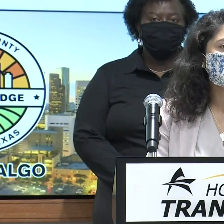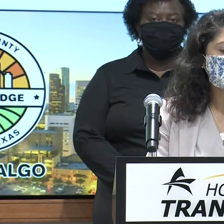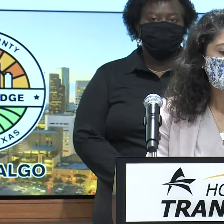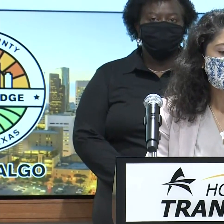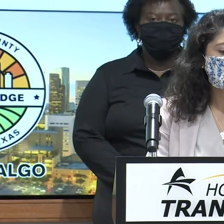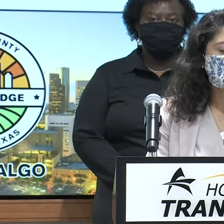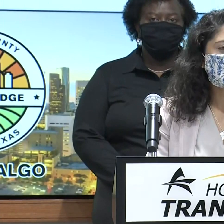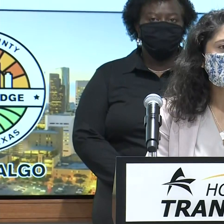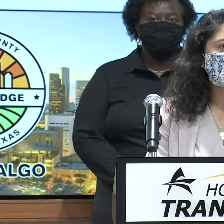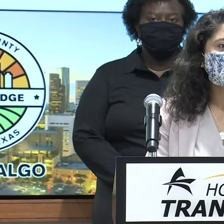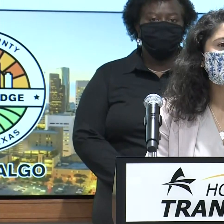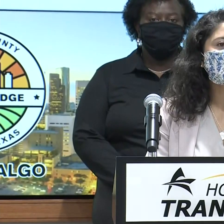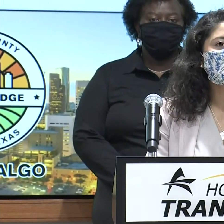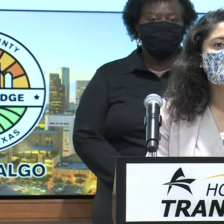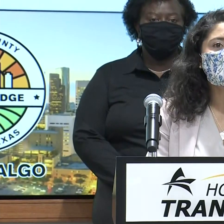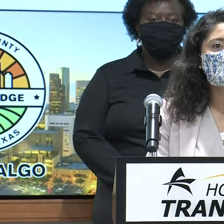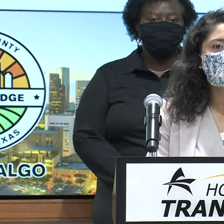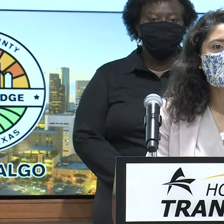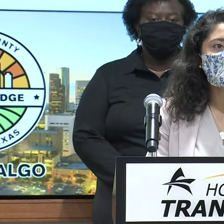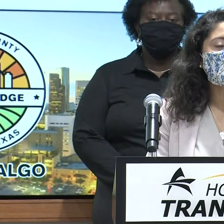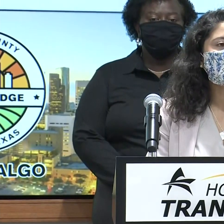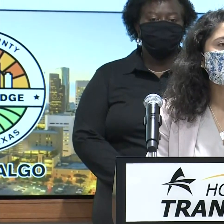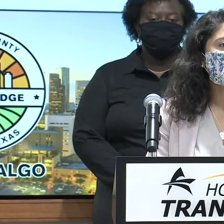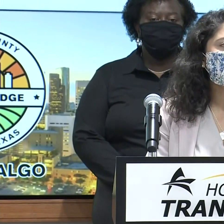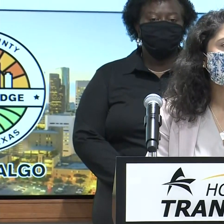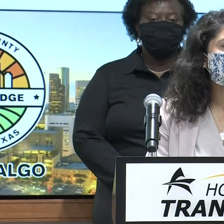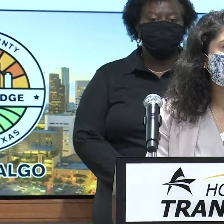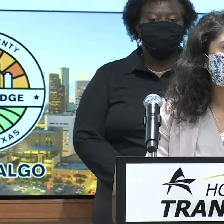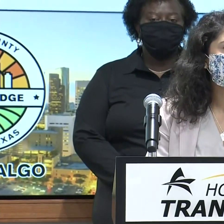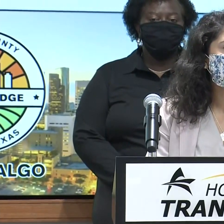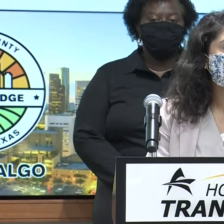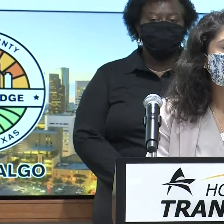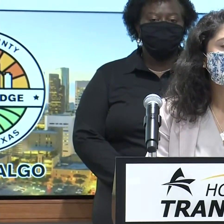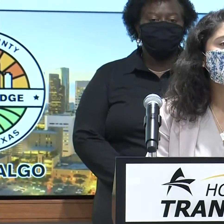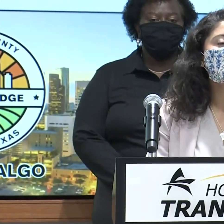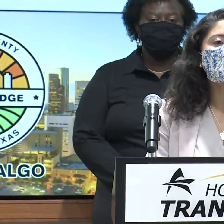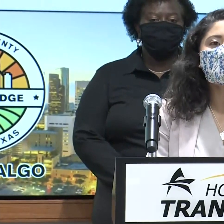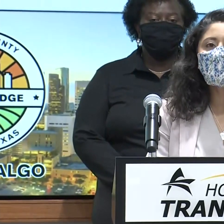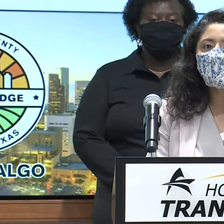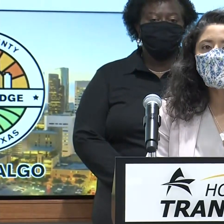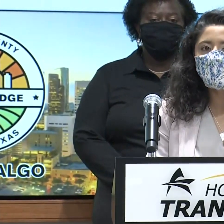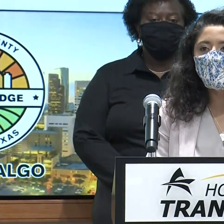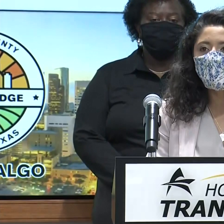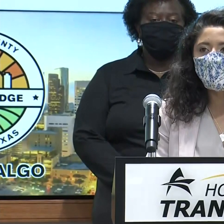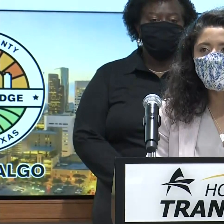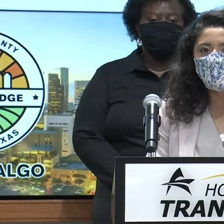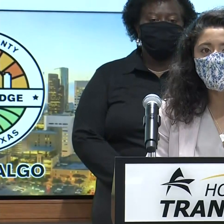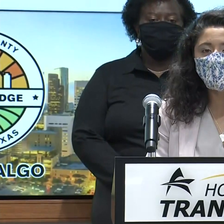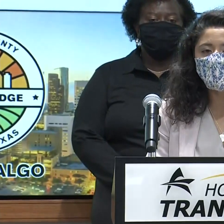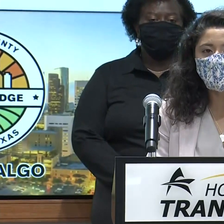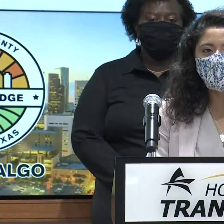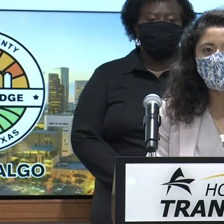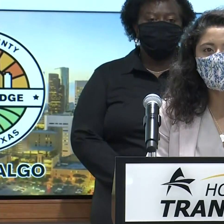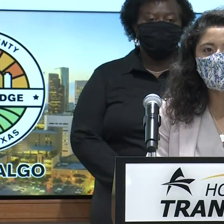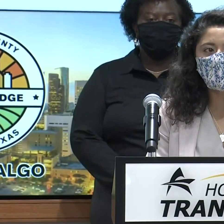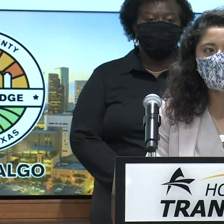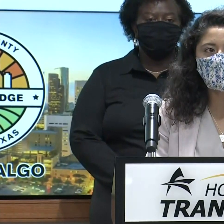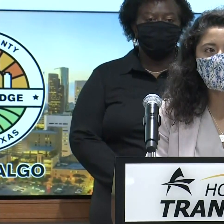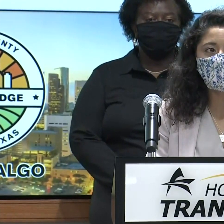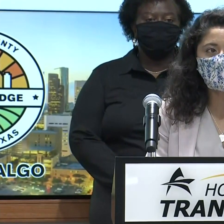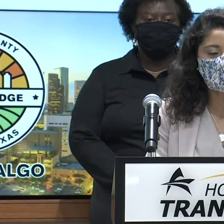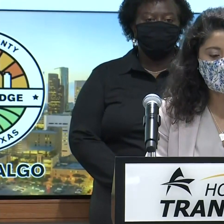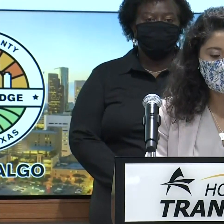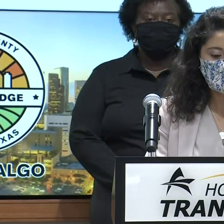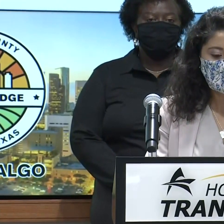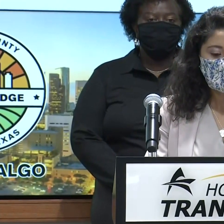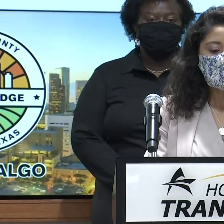que traer trabajadores del sector privado, apoyo por parte del Estado. No teníamos aquí los recursos necesarios para